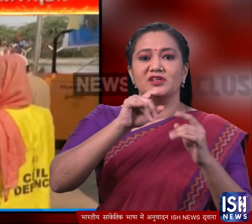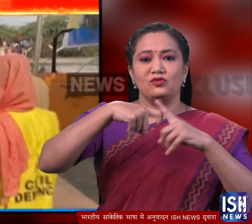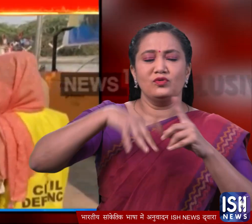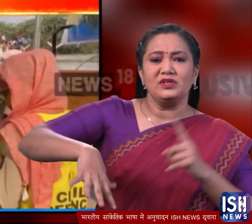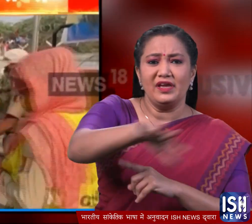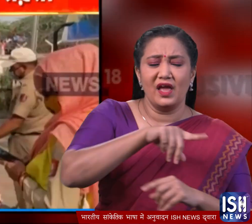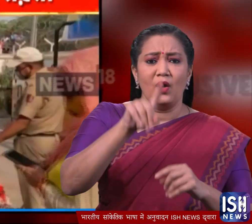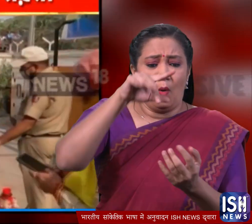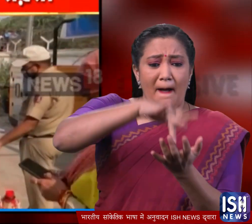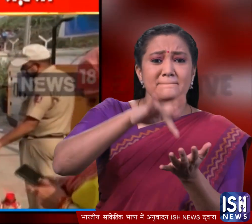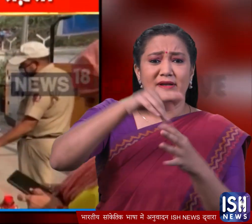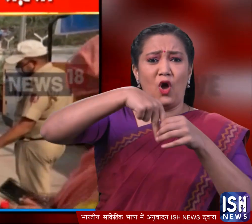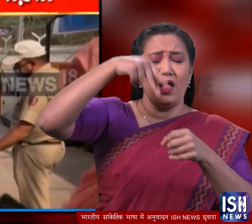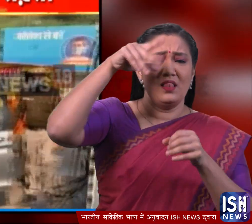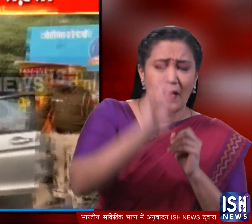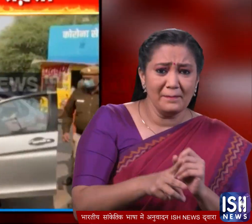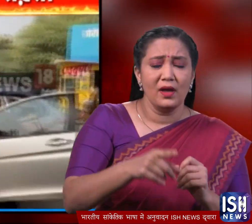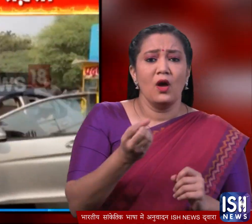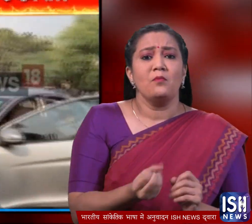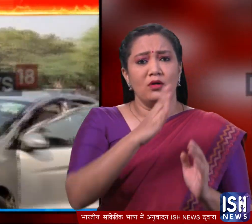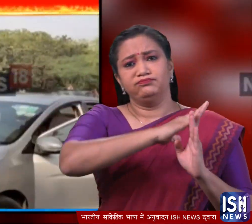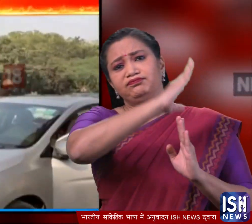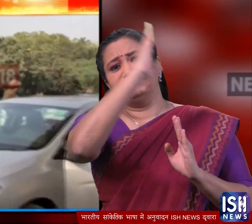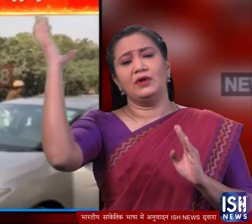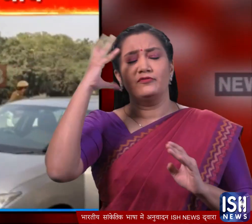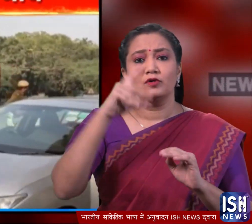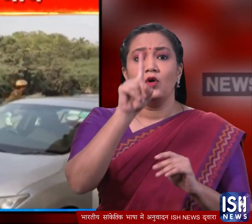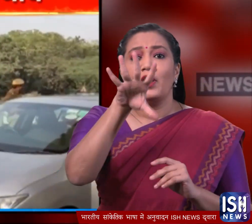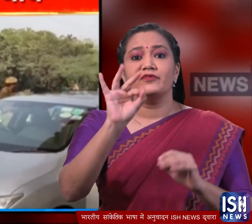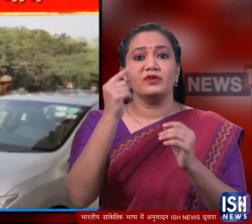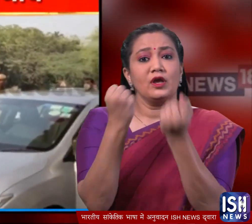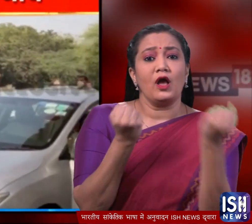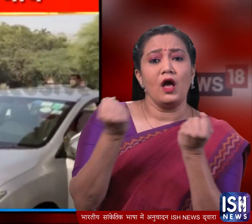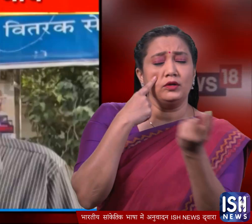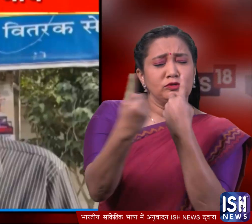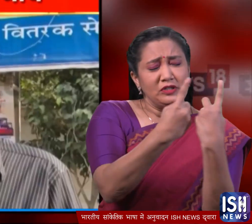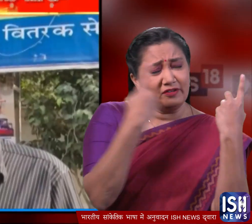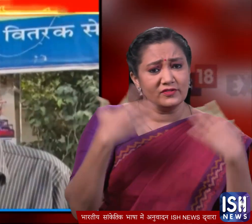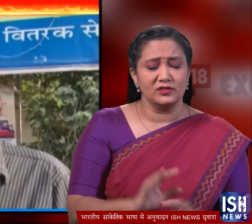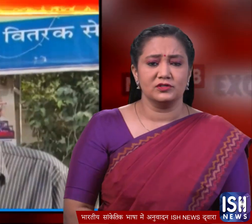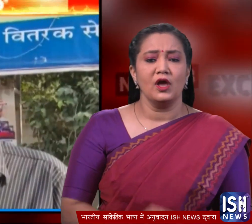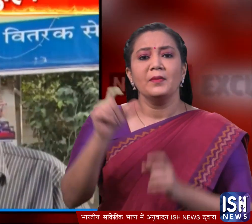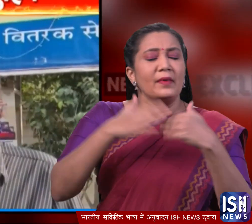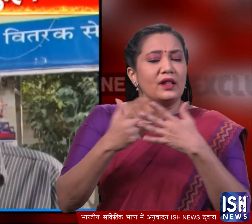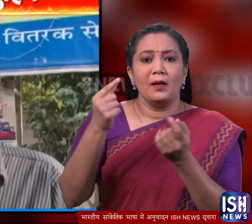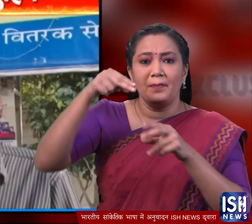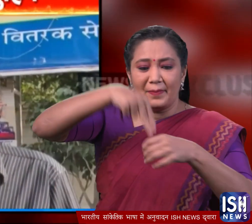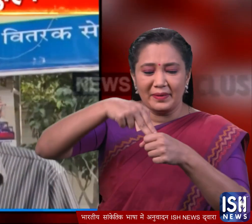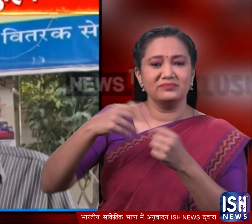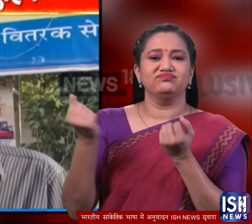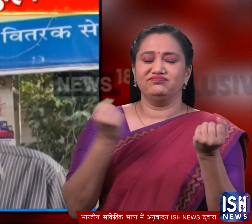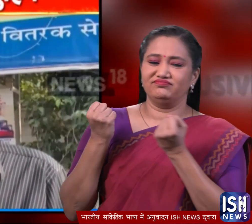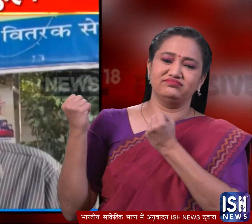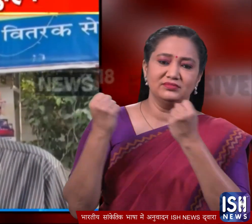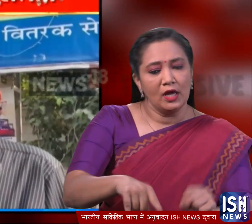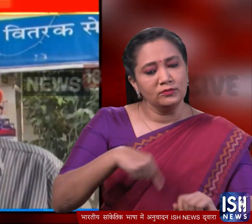वसंत कुंज इलाके के सिर्फ एक पेट्रोल पंप पर ही सुबह से दोपहर तक करीब 150 गाड़ियों की चेकिंग की गई। जो गाड़ियां यहाँ आती हैं उनका पेट्रोल लेने